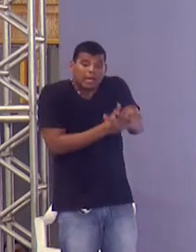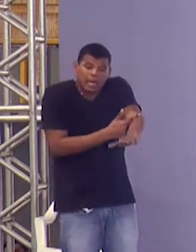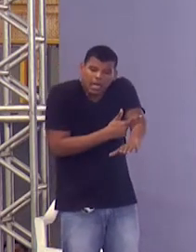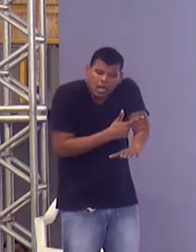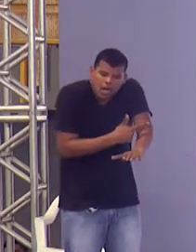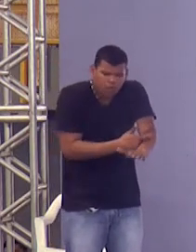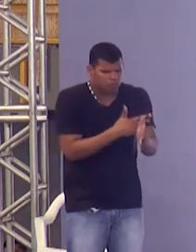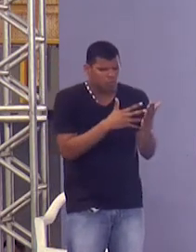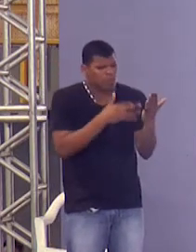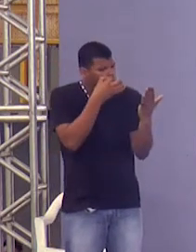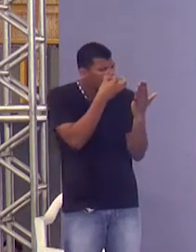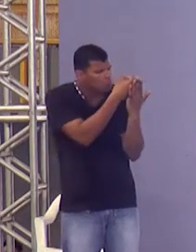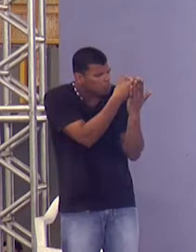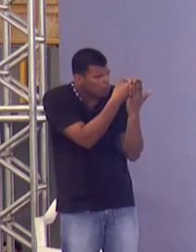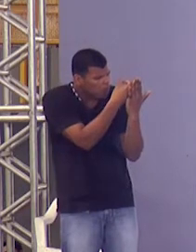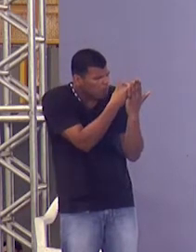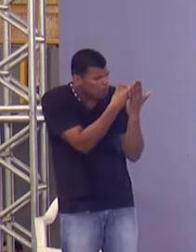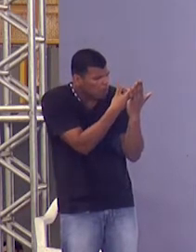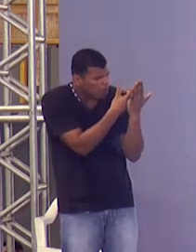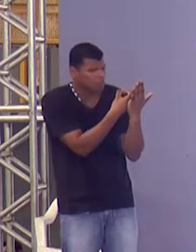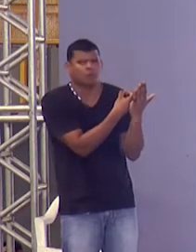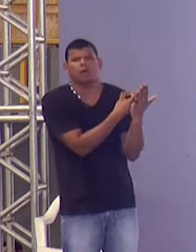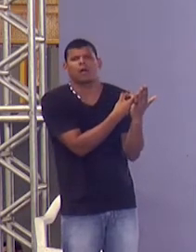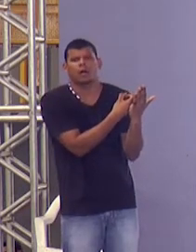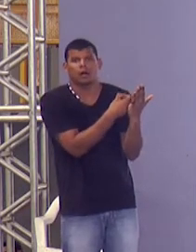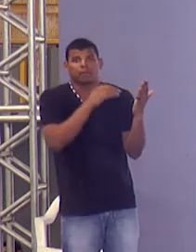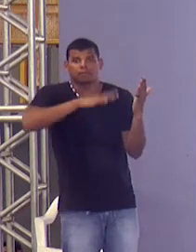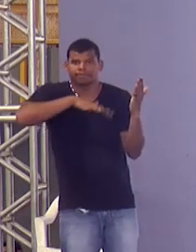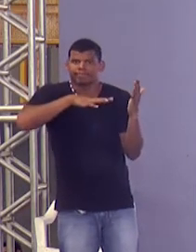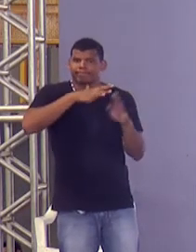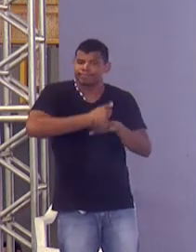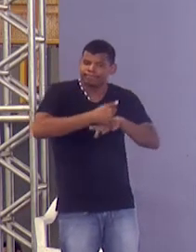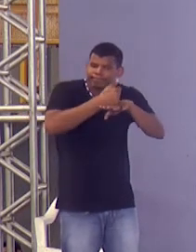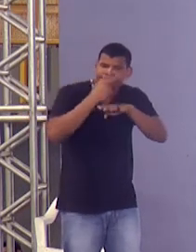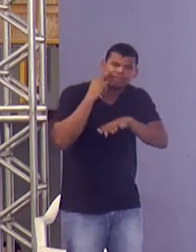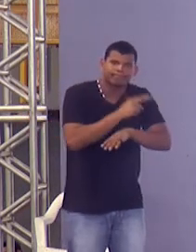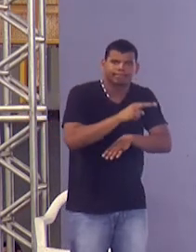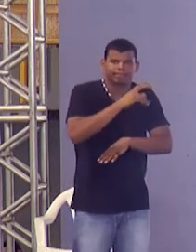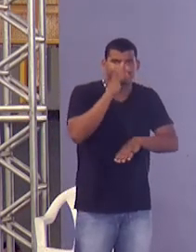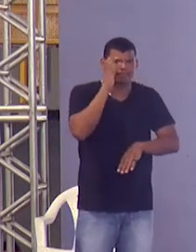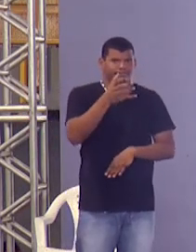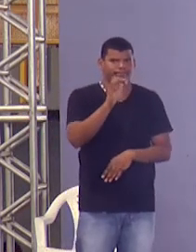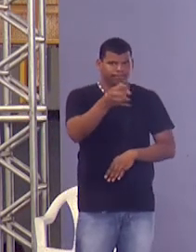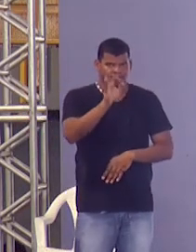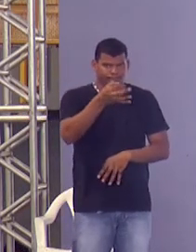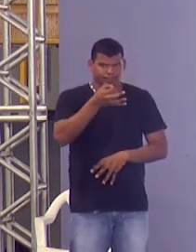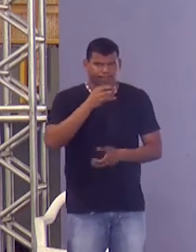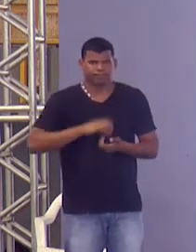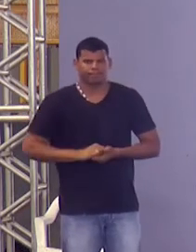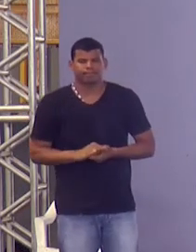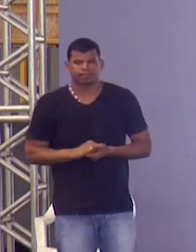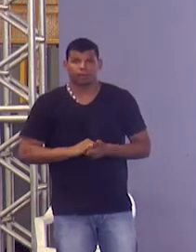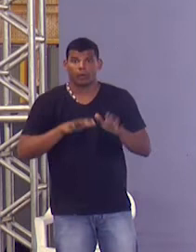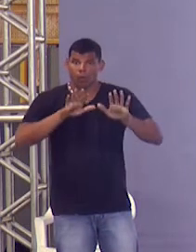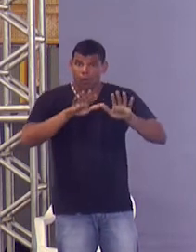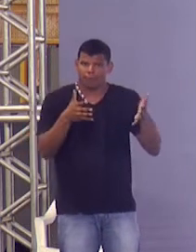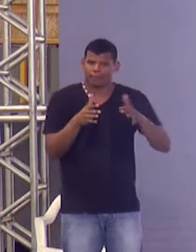tá? Mas na sua grande maioria não vai ser. Vamos lá. Deixa eu ver aqui outro problema